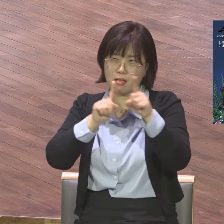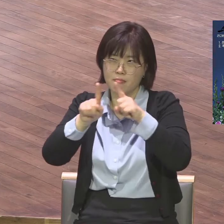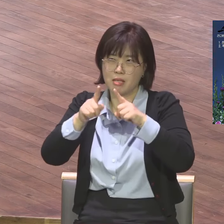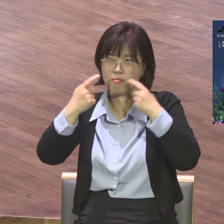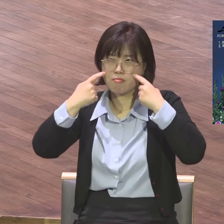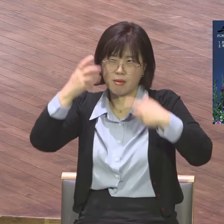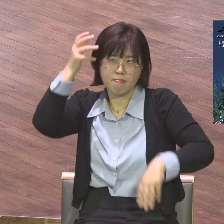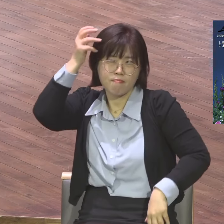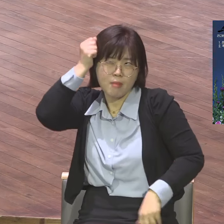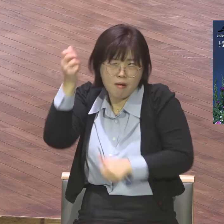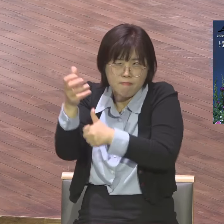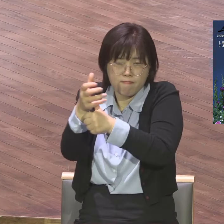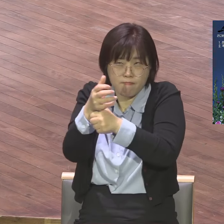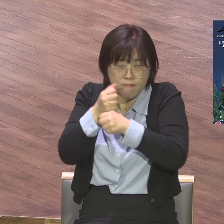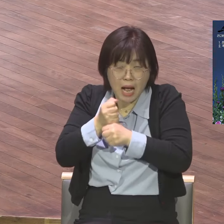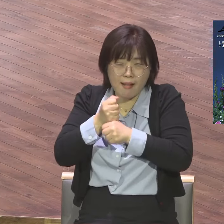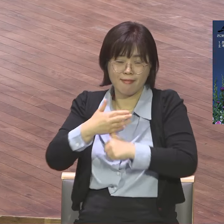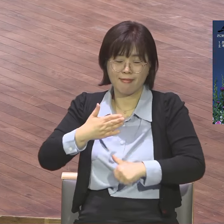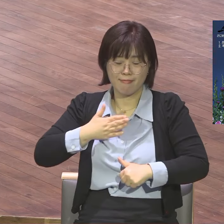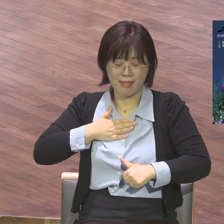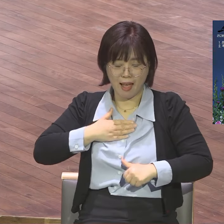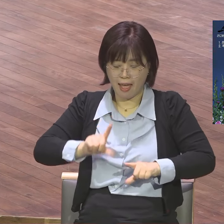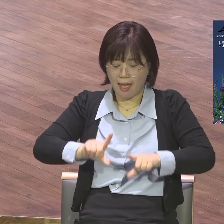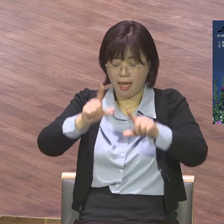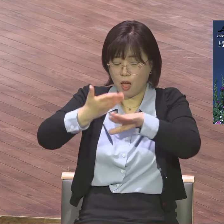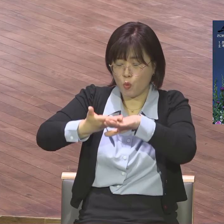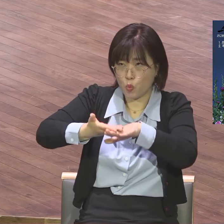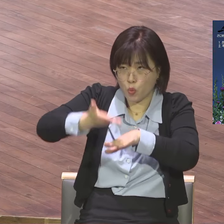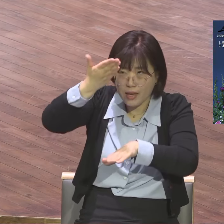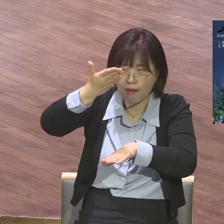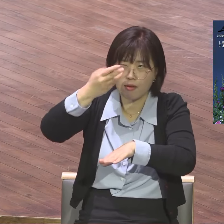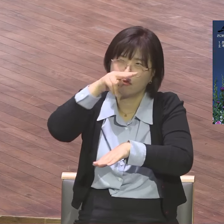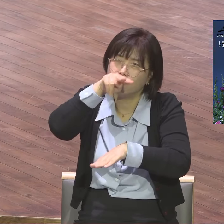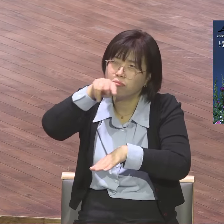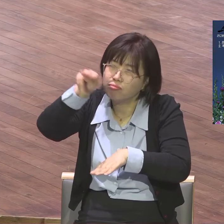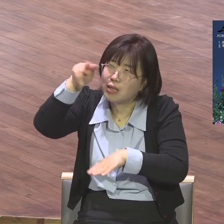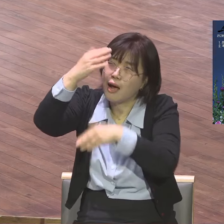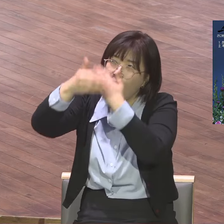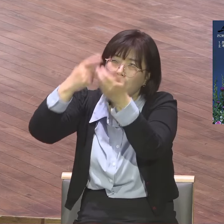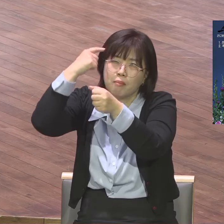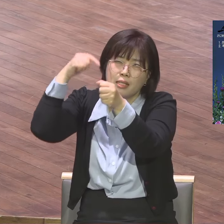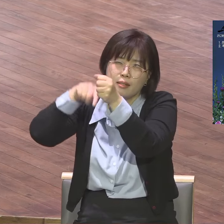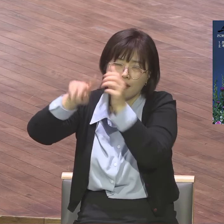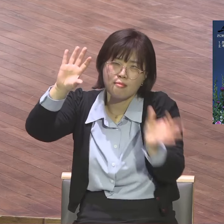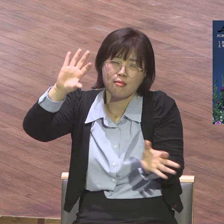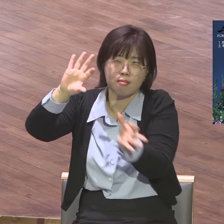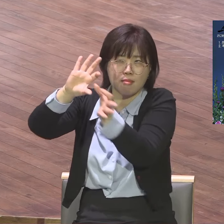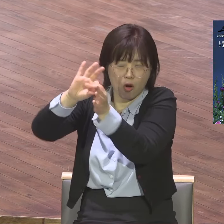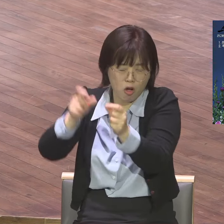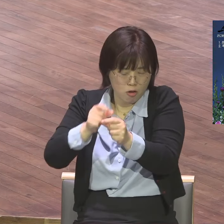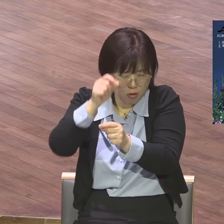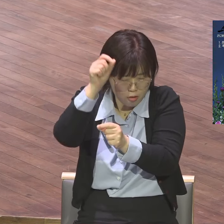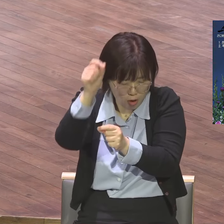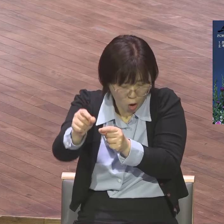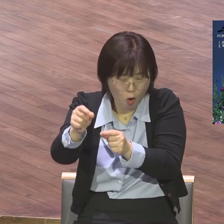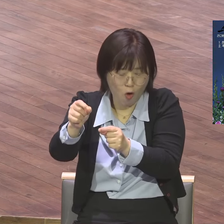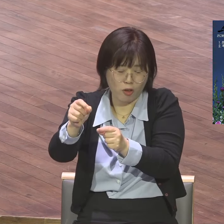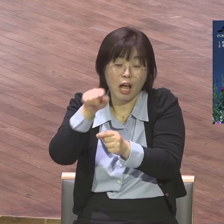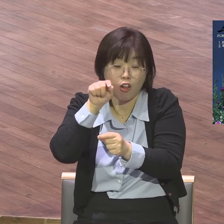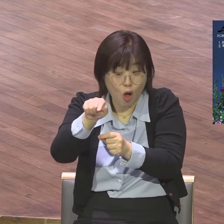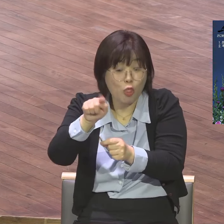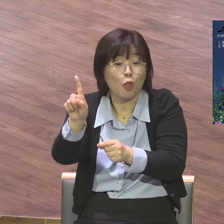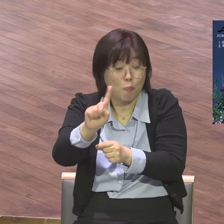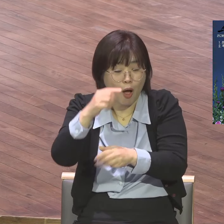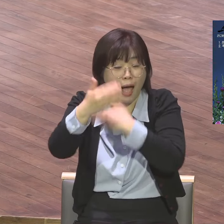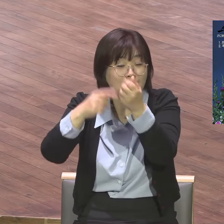위의 것을, 해 위의 것을 바라보고 하나님께서 주시는 이 어마어마한 축복을 빼앗기지 않고 절대로 해 아래의 삶을